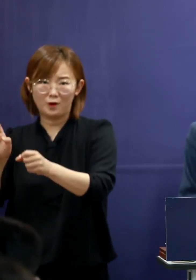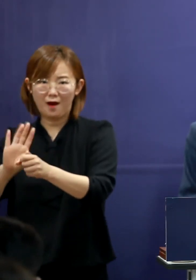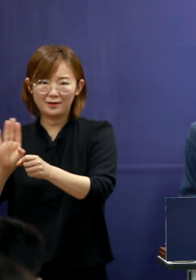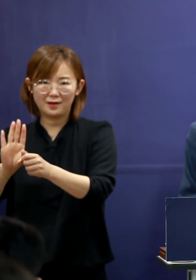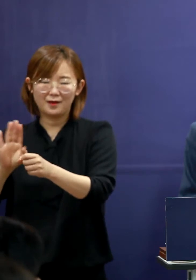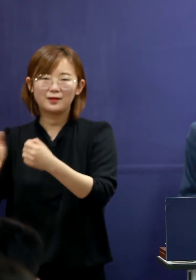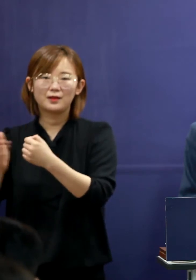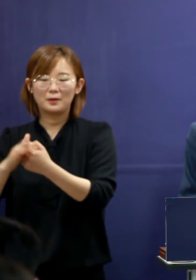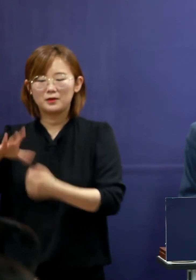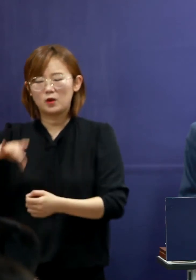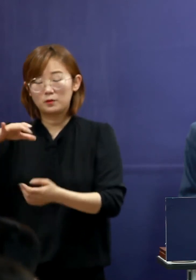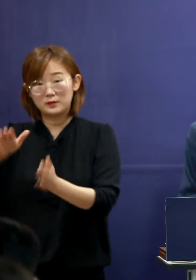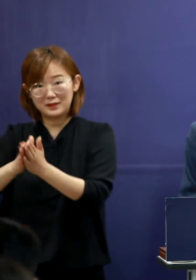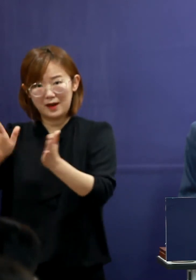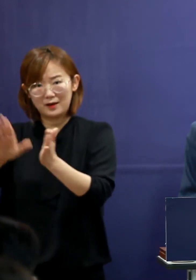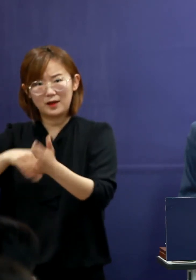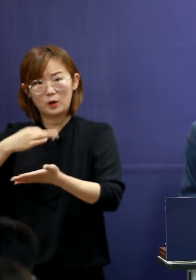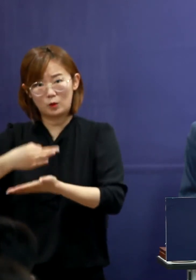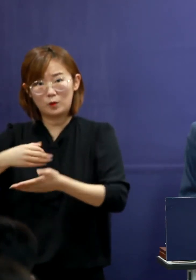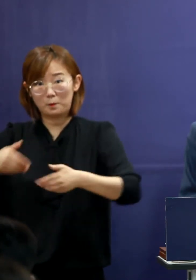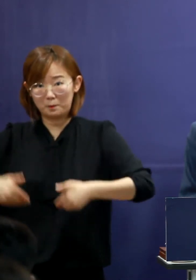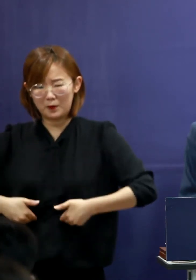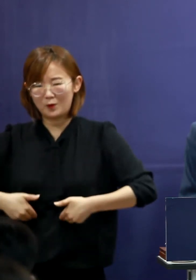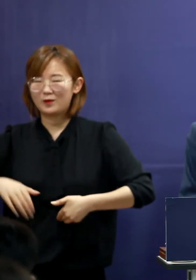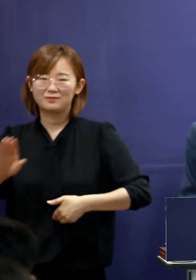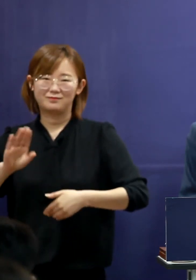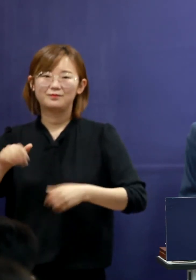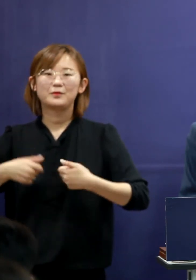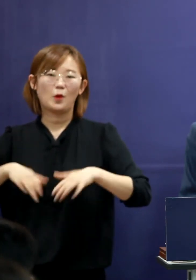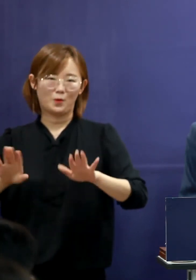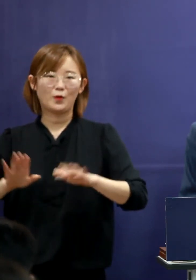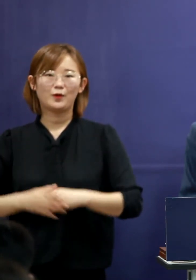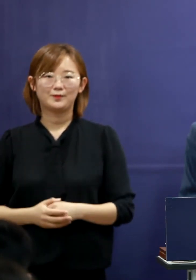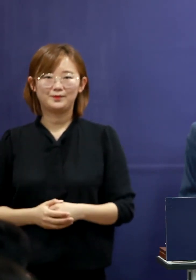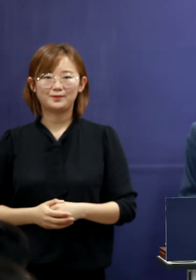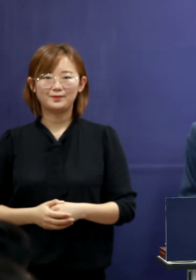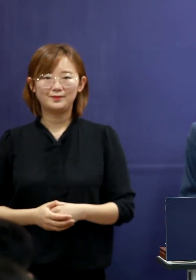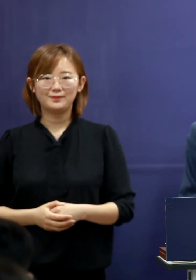것이 따로 필요한 것은 아니고요. 이게 이제 운영하는 데 필요한